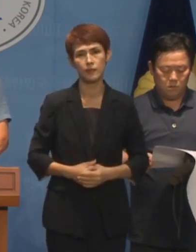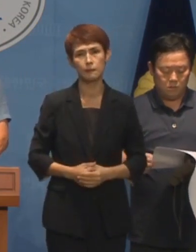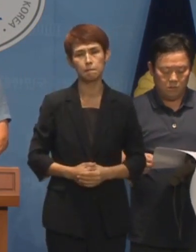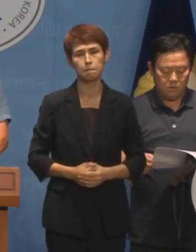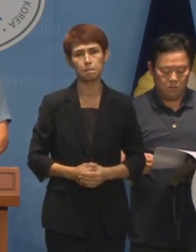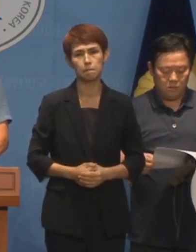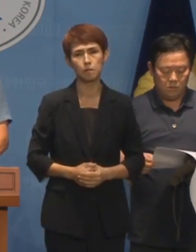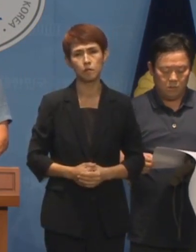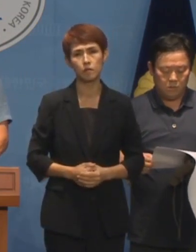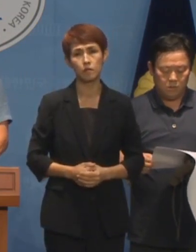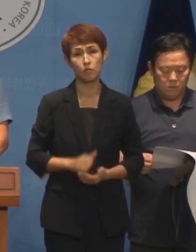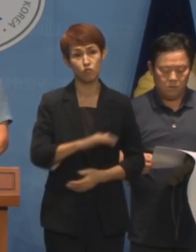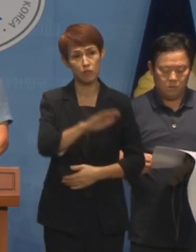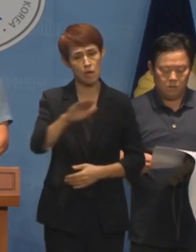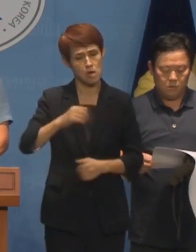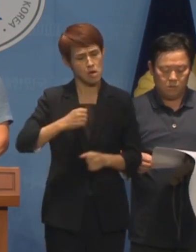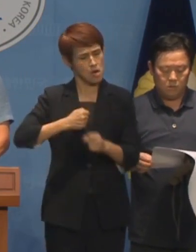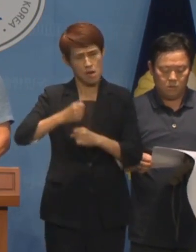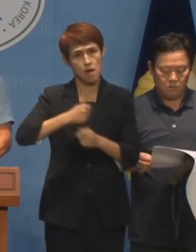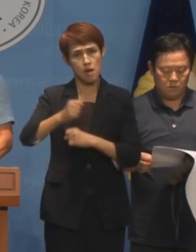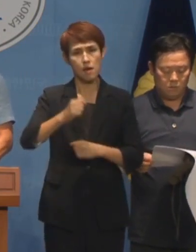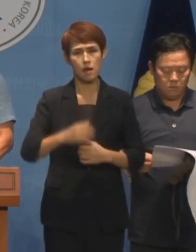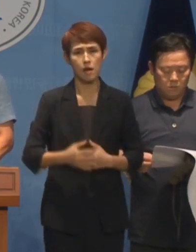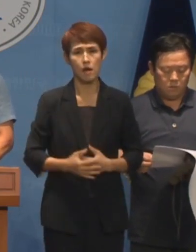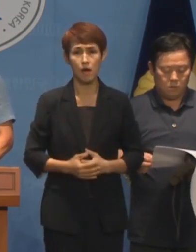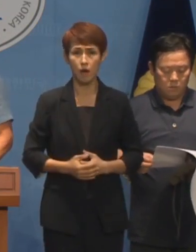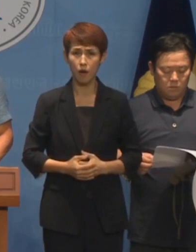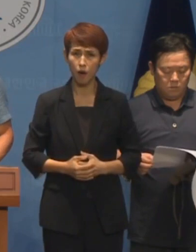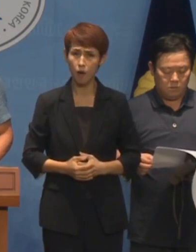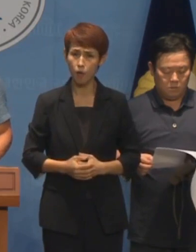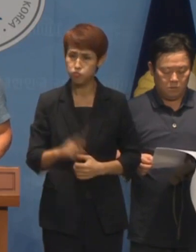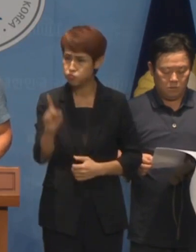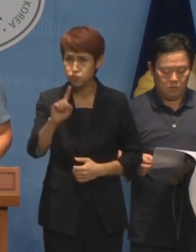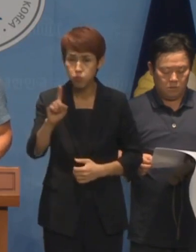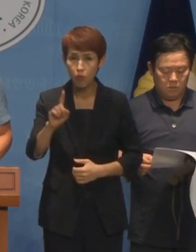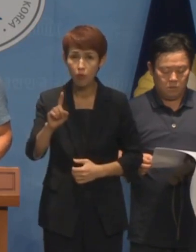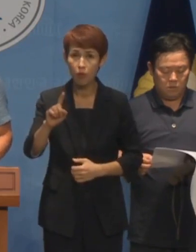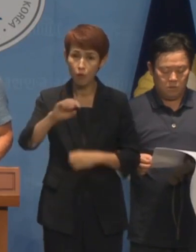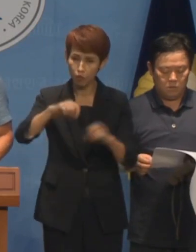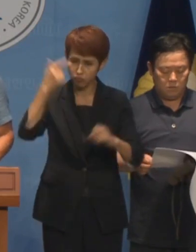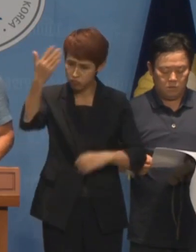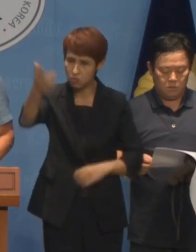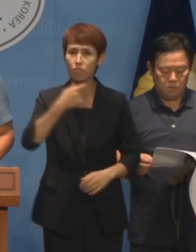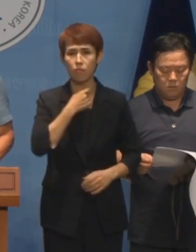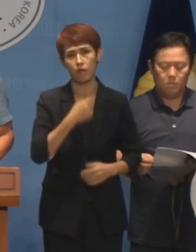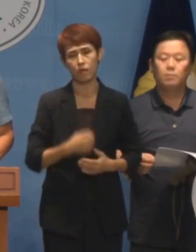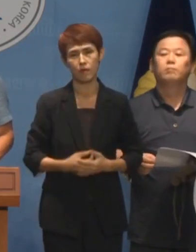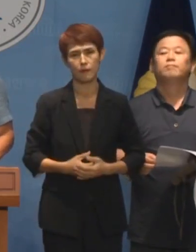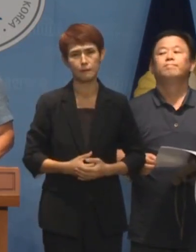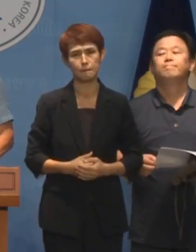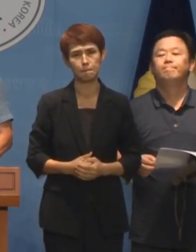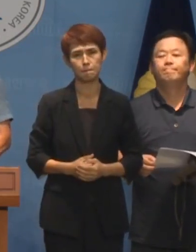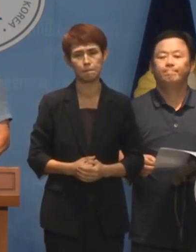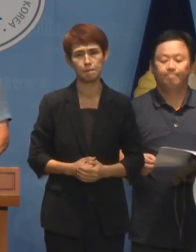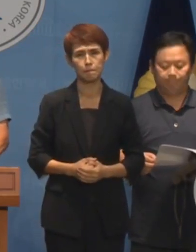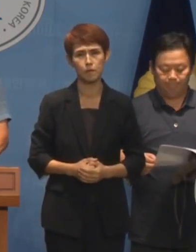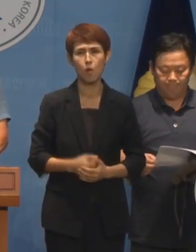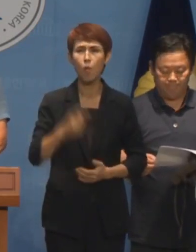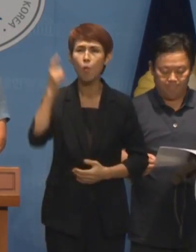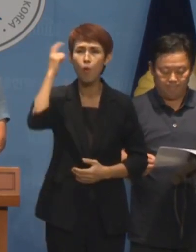지금 저희들은 굉장히 당혹스럽고 도대체 이게 무슨 일인가 저희가 묻고 싶은 그런 상황입니다.